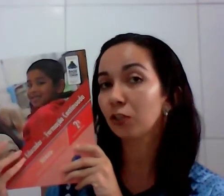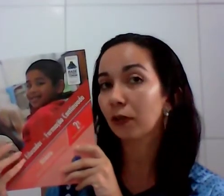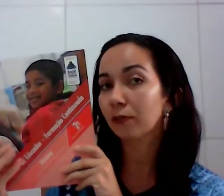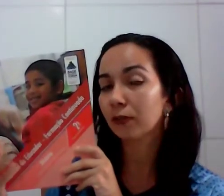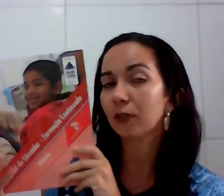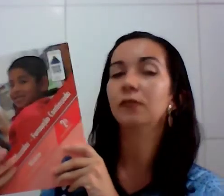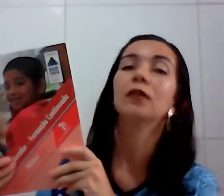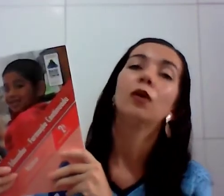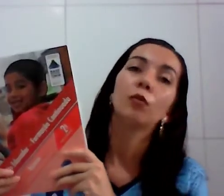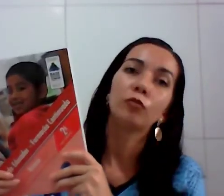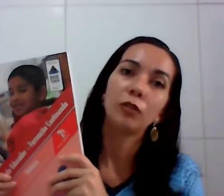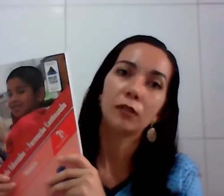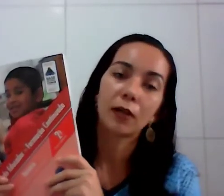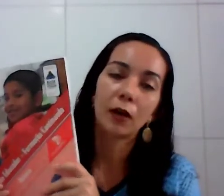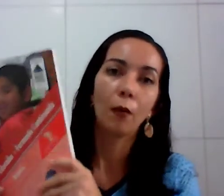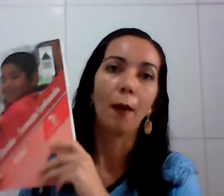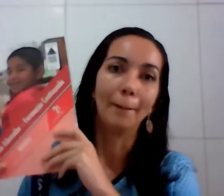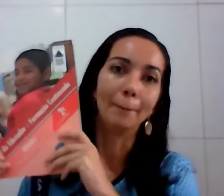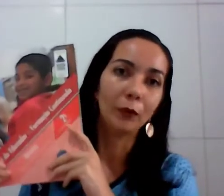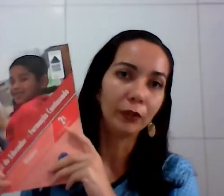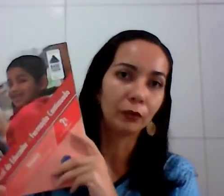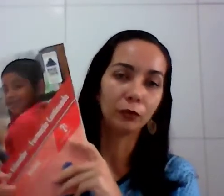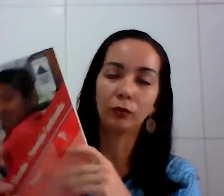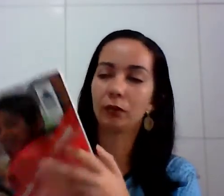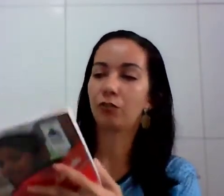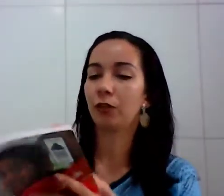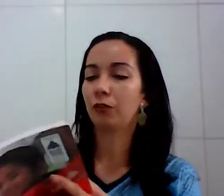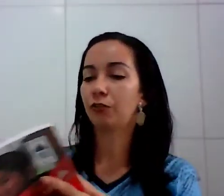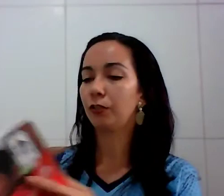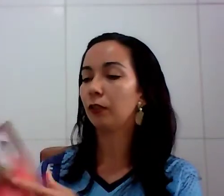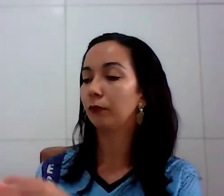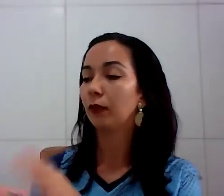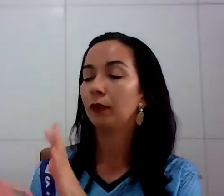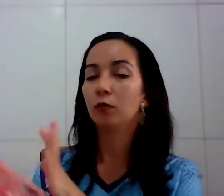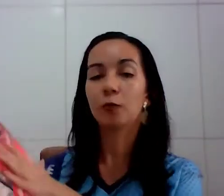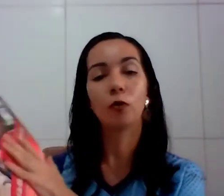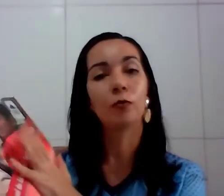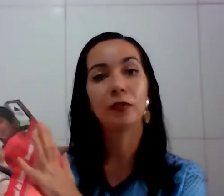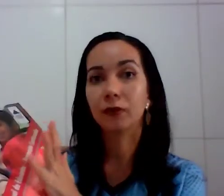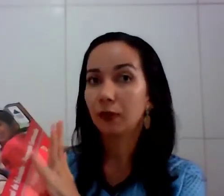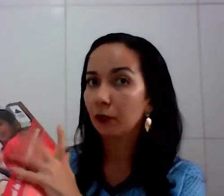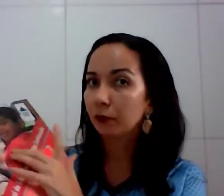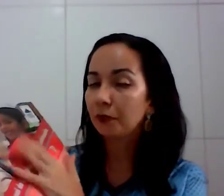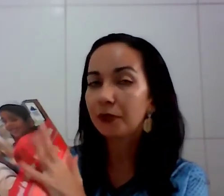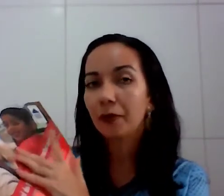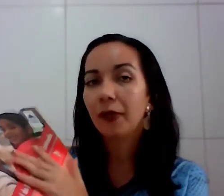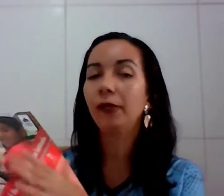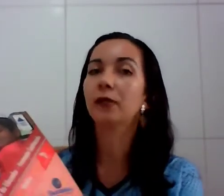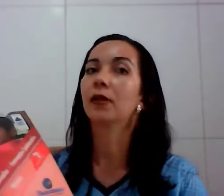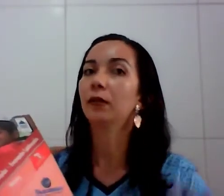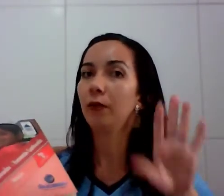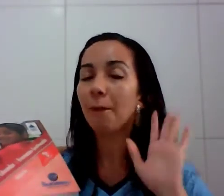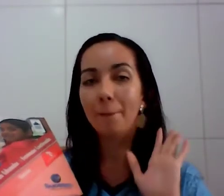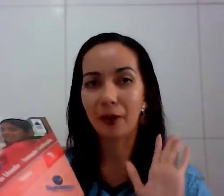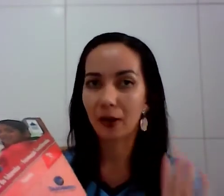história, vocês utilizarão muito durante este ano. Não se preocupe se você não tem o seu ainda, certo? Em